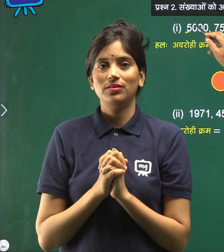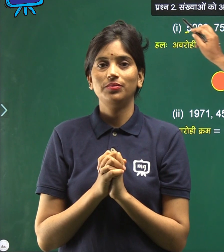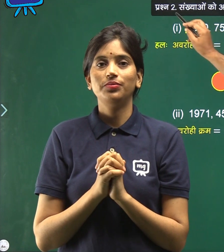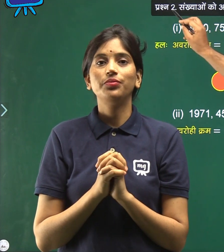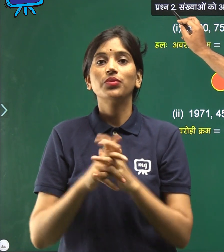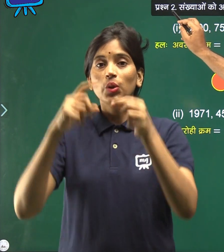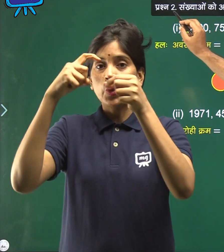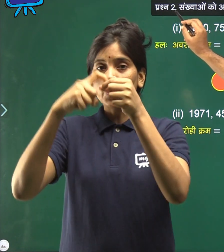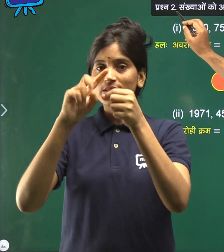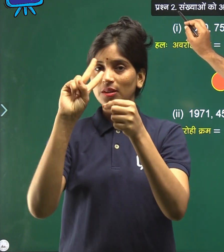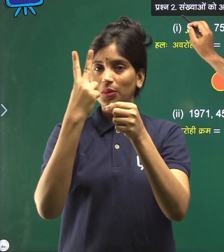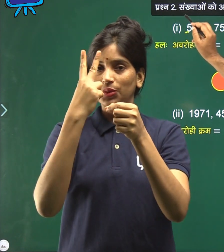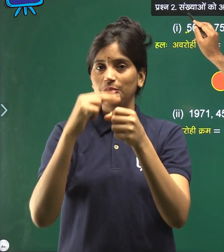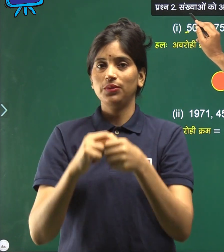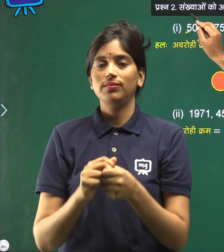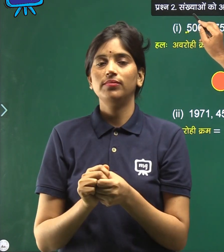प्रश्न नंबर 2,